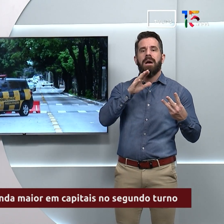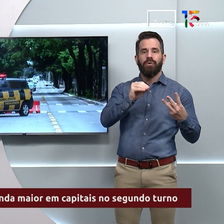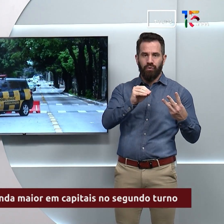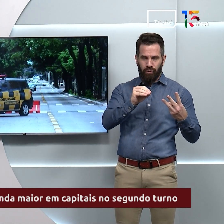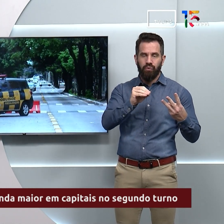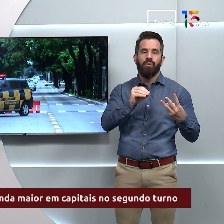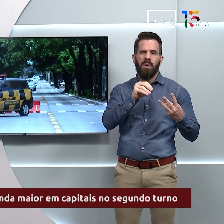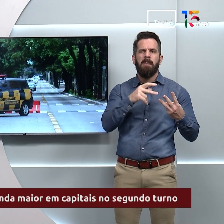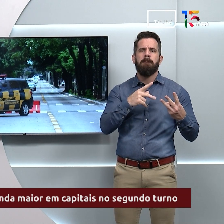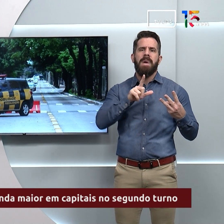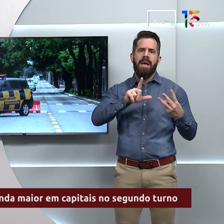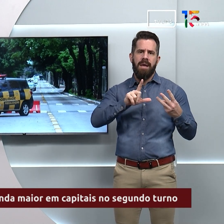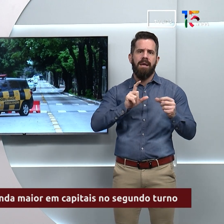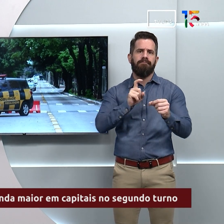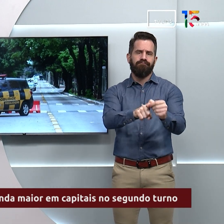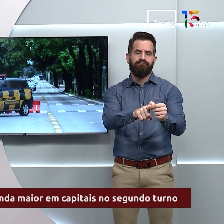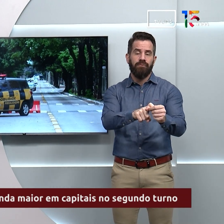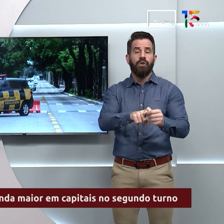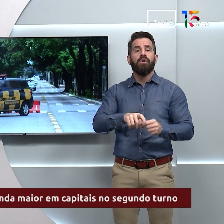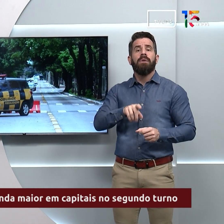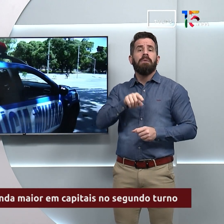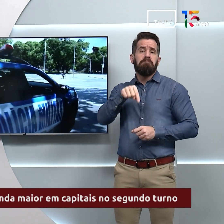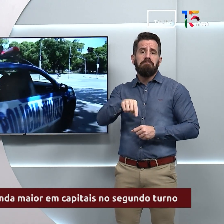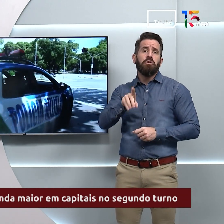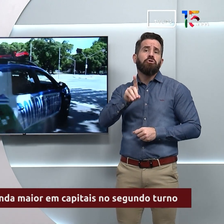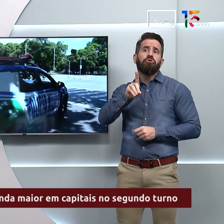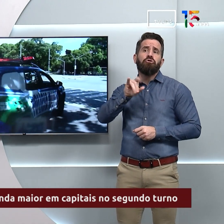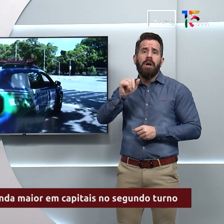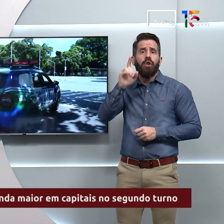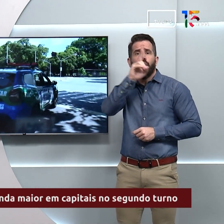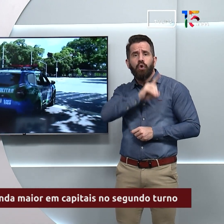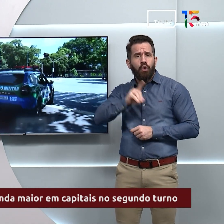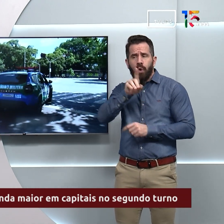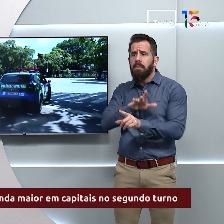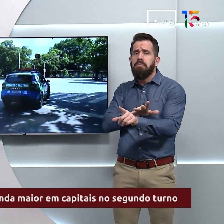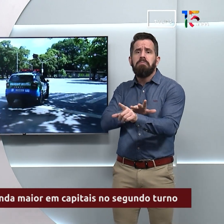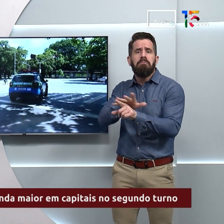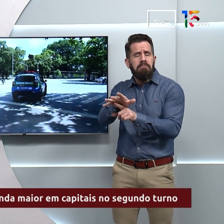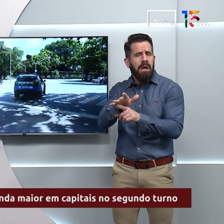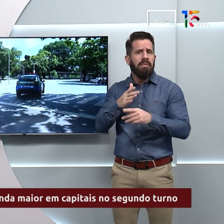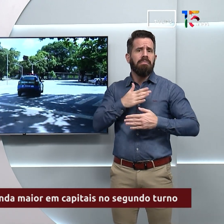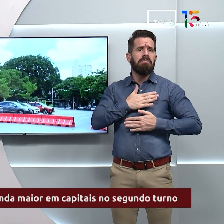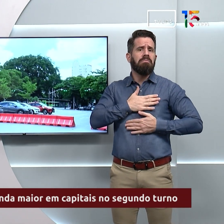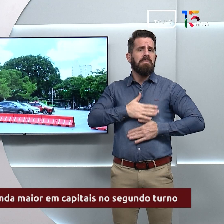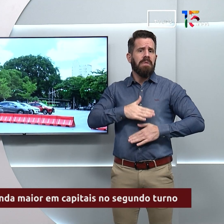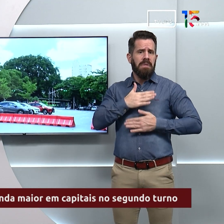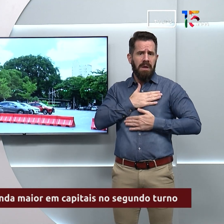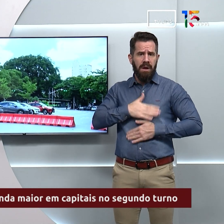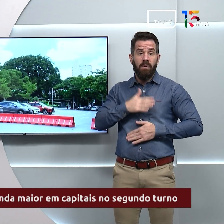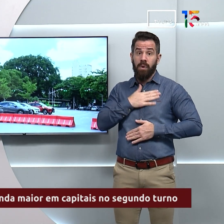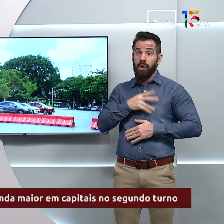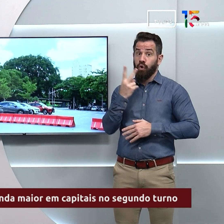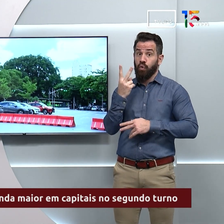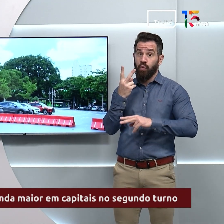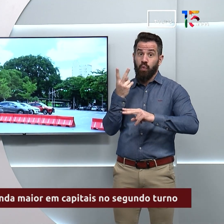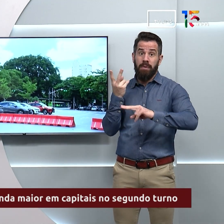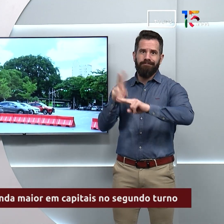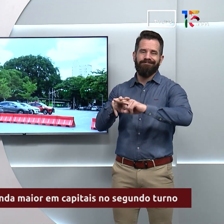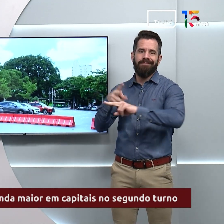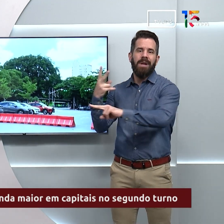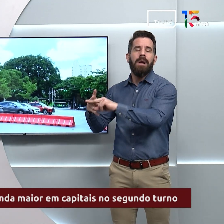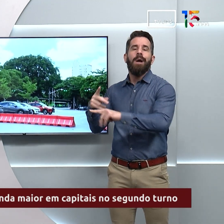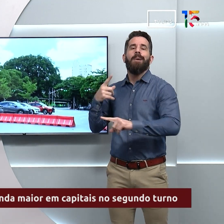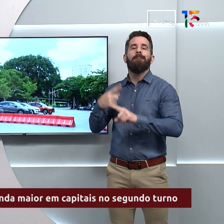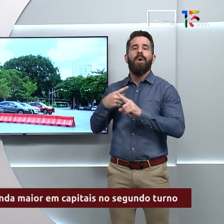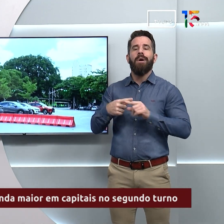PL. O dia de votação foi tranquilo nas 3 cidades, com apenas 2 prisões causadas por quebra de um sigilo de voto. Uma